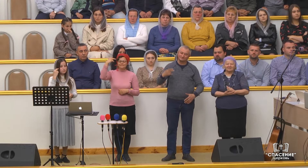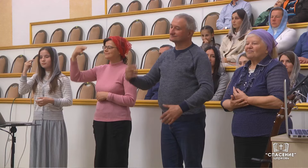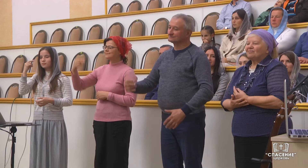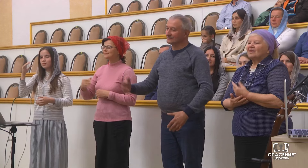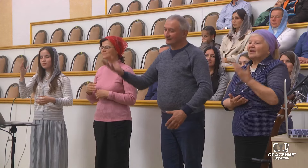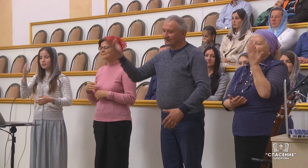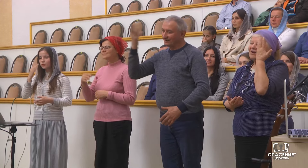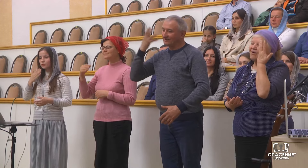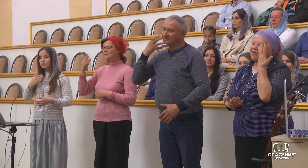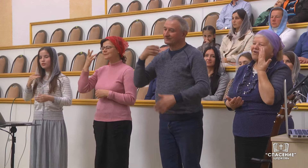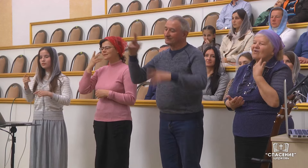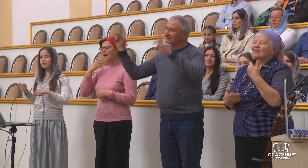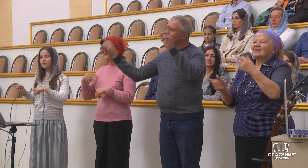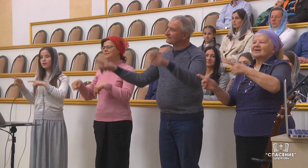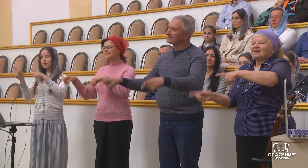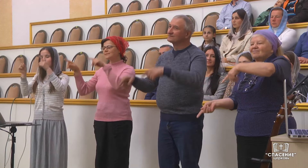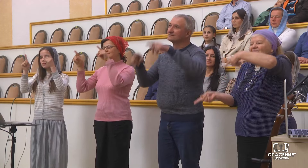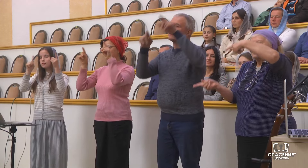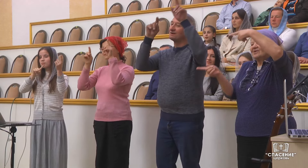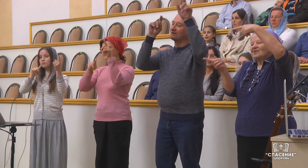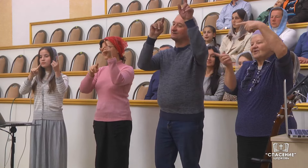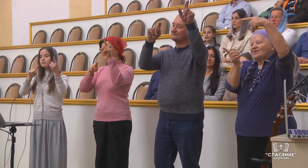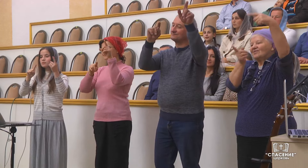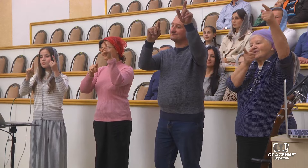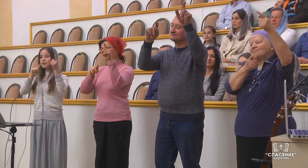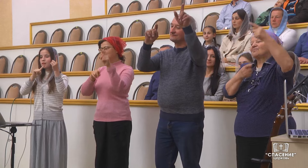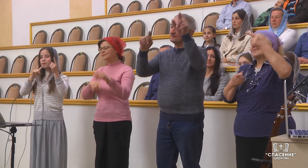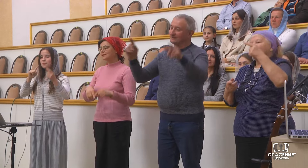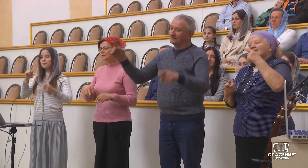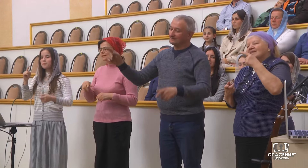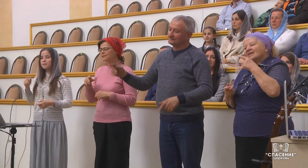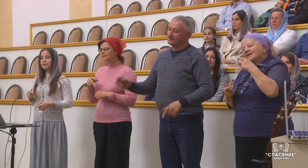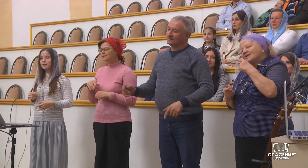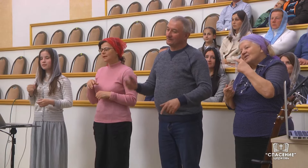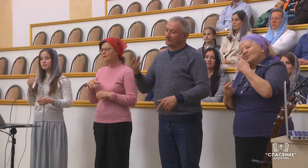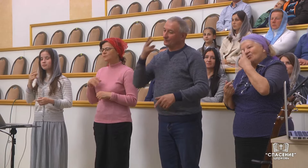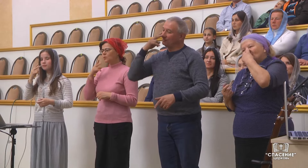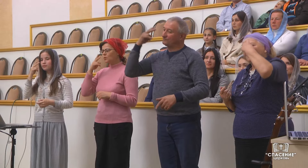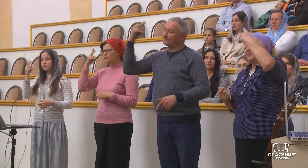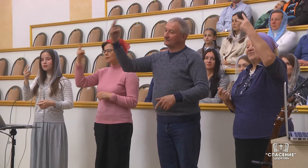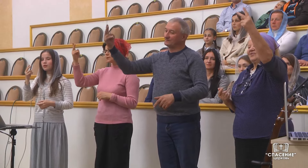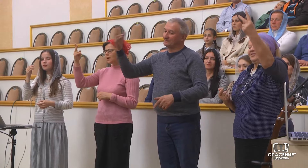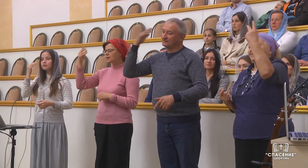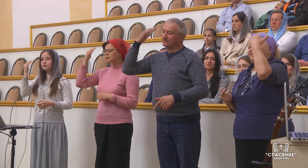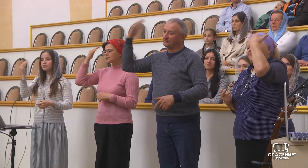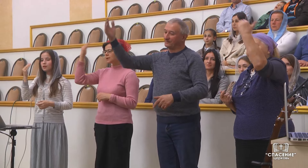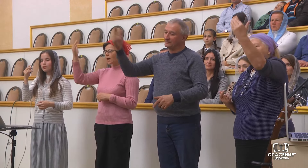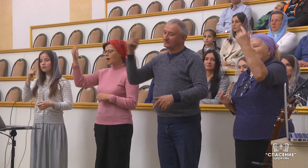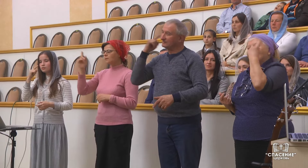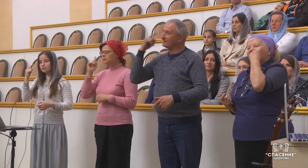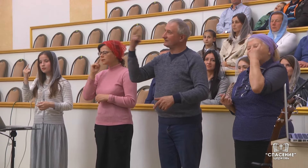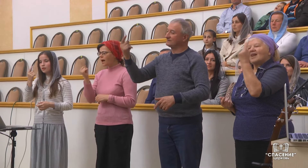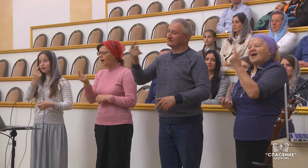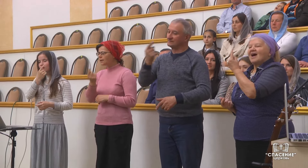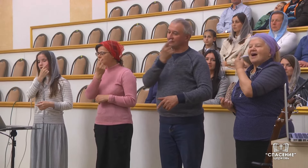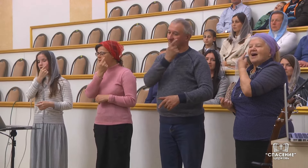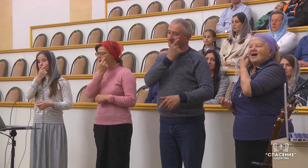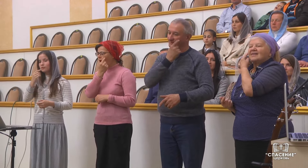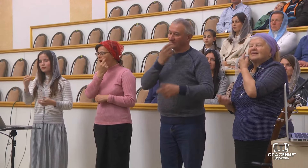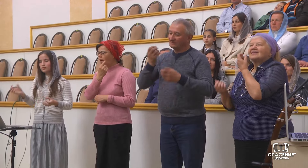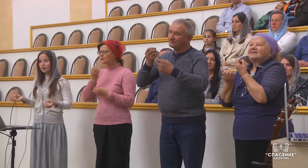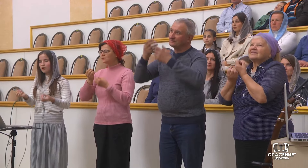взгляд, чтобы, придя к твоим ногам, увидеть в твоих